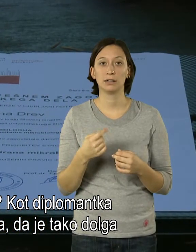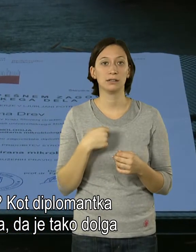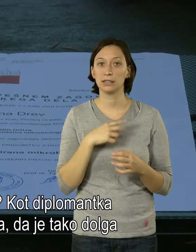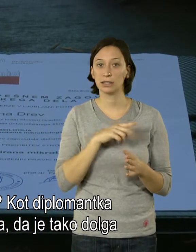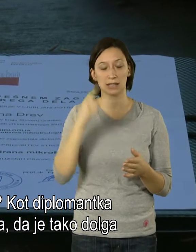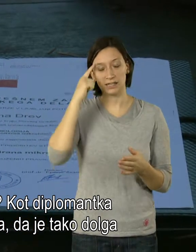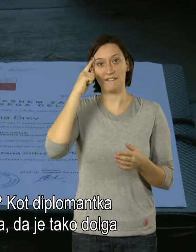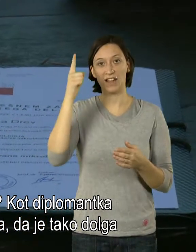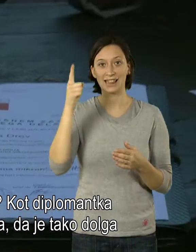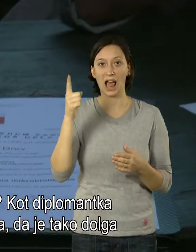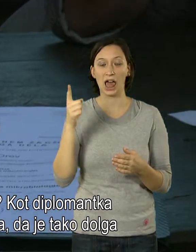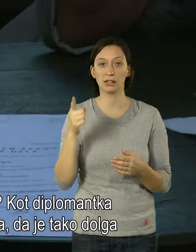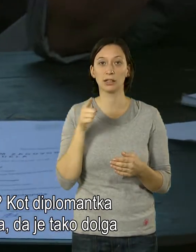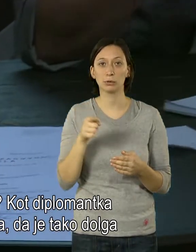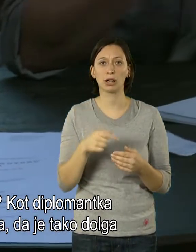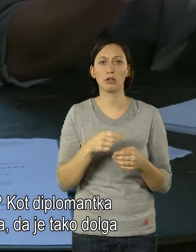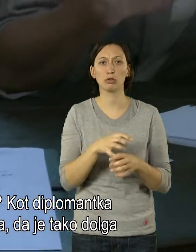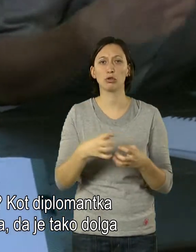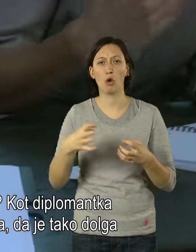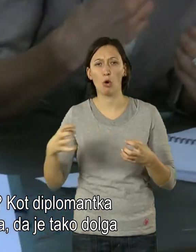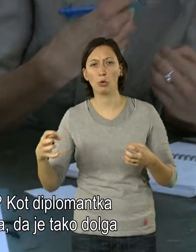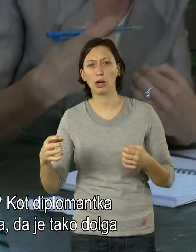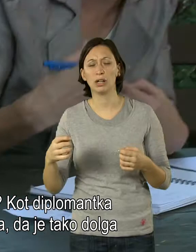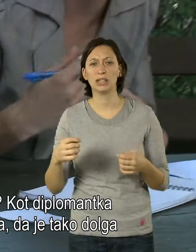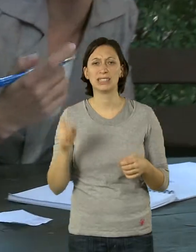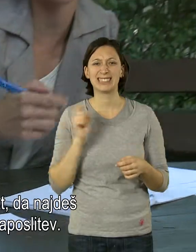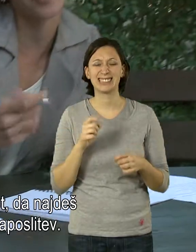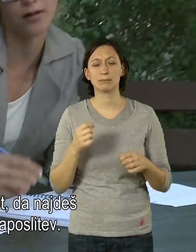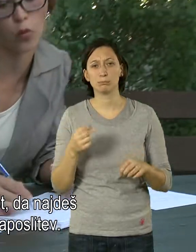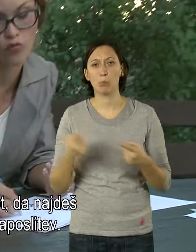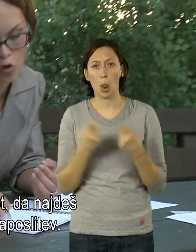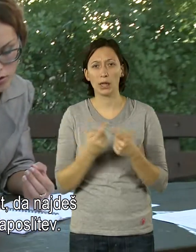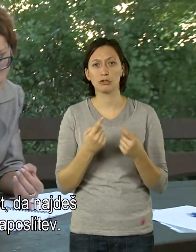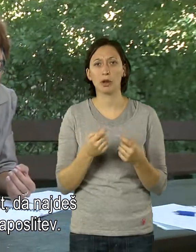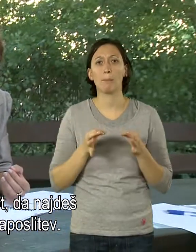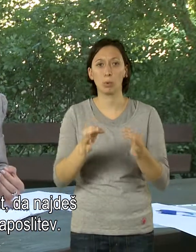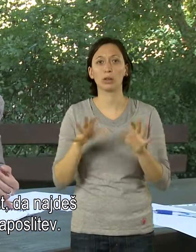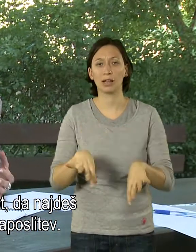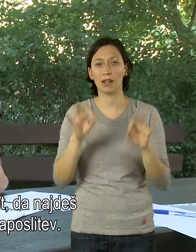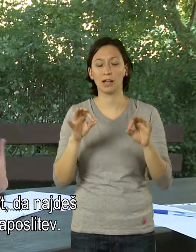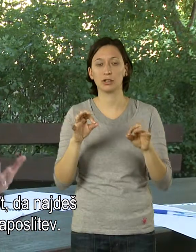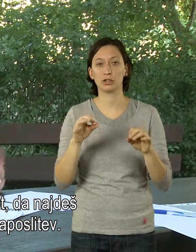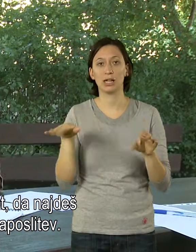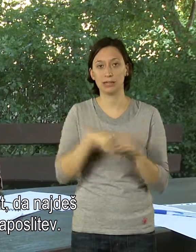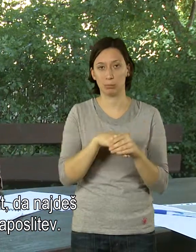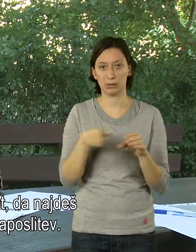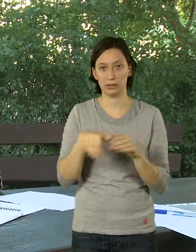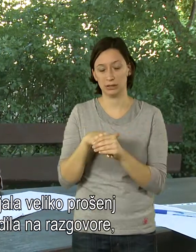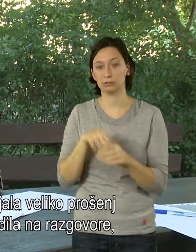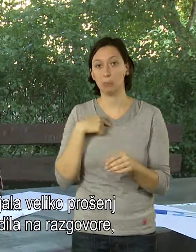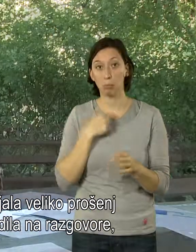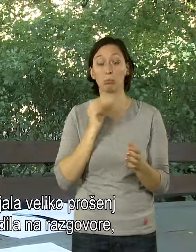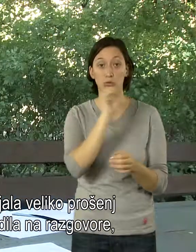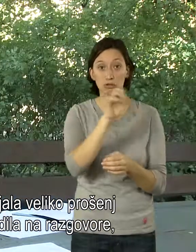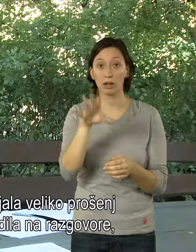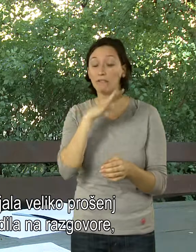diplomantka nisem se zavedala, da bo taka dolga in trnova pot, da najdeš končno zaposlitev. Čeprav sem jaz